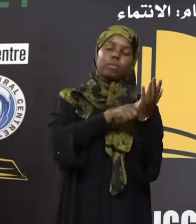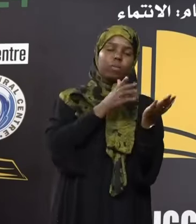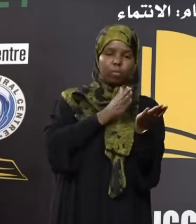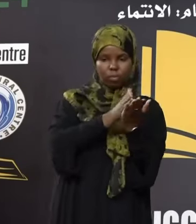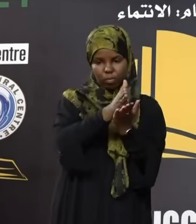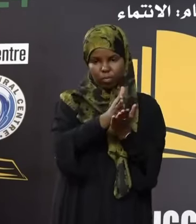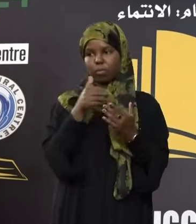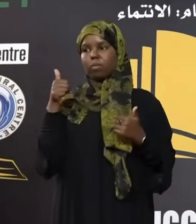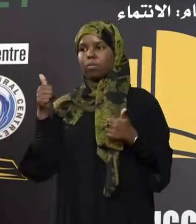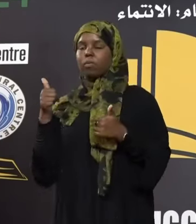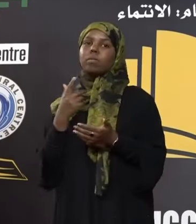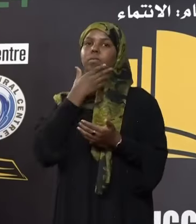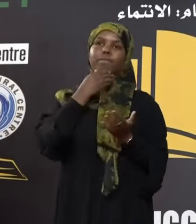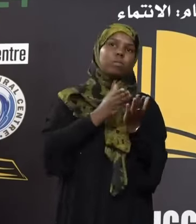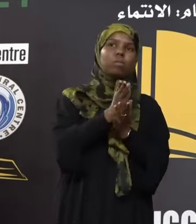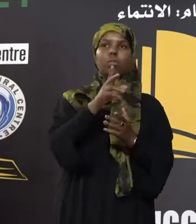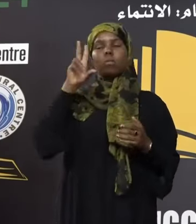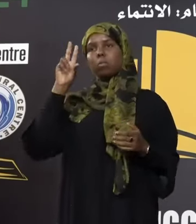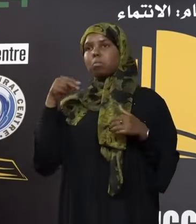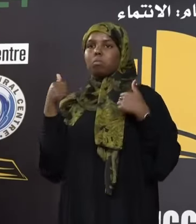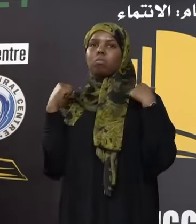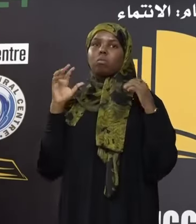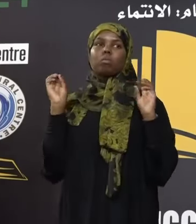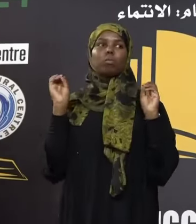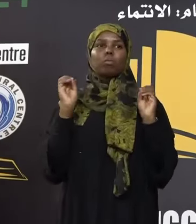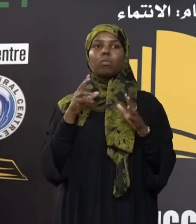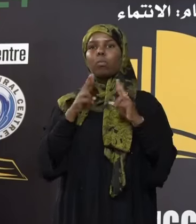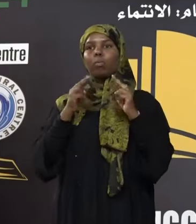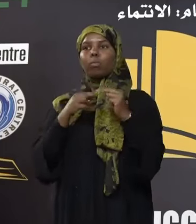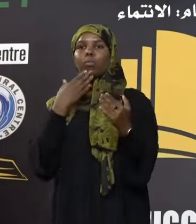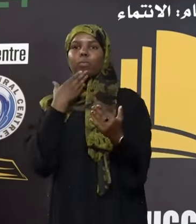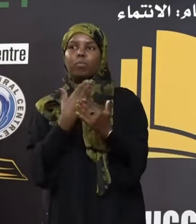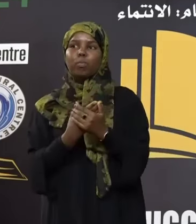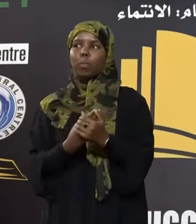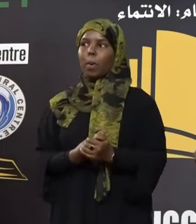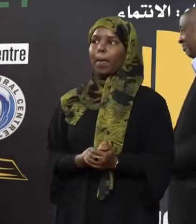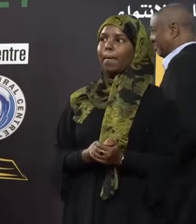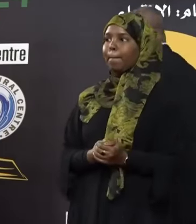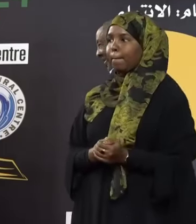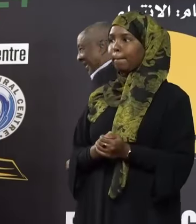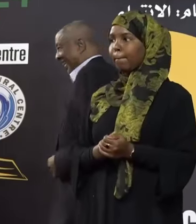raacayaana isaga jiraysa ninka raacaynina way isaga jiraysa aad iyo aad baa u mahadsantiin